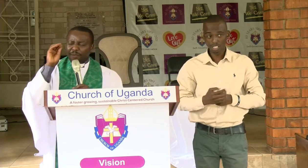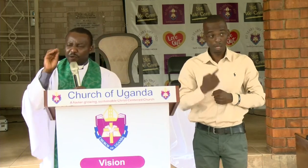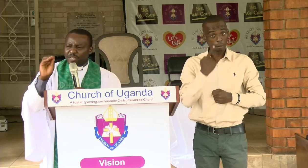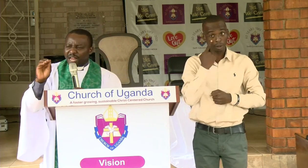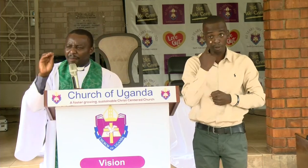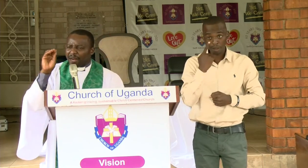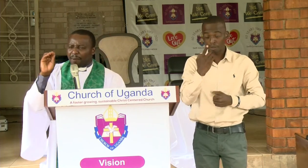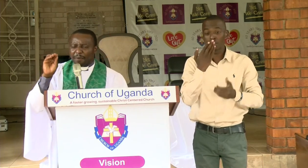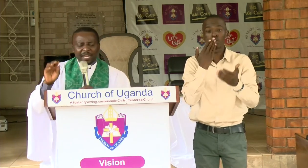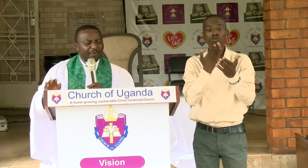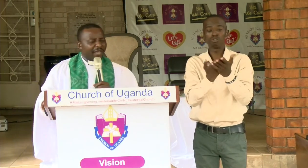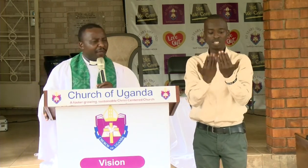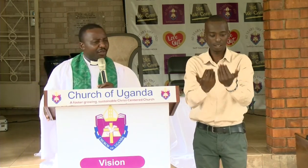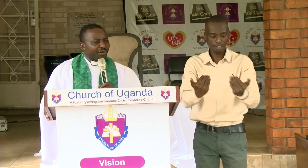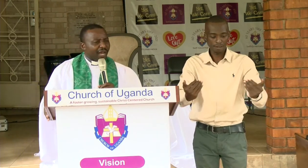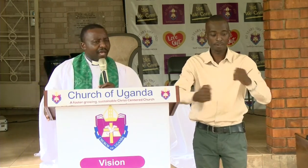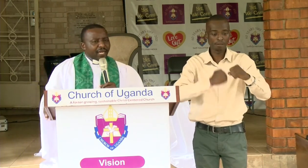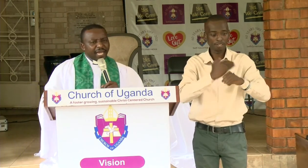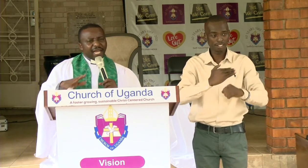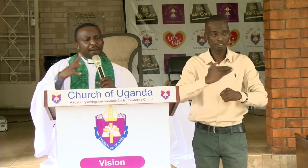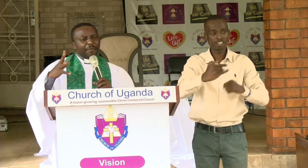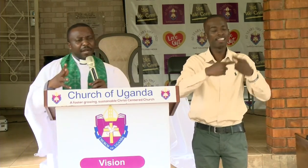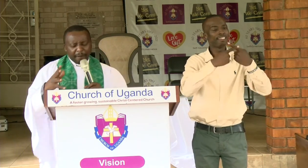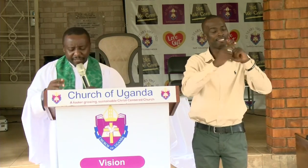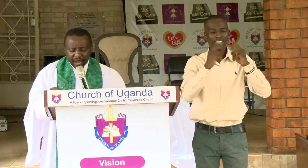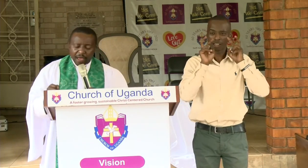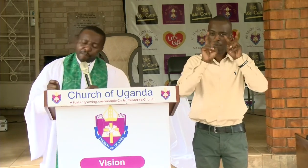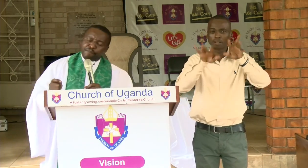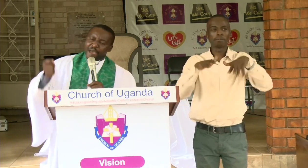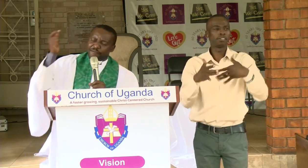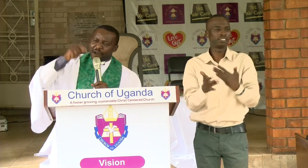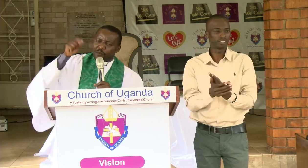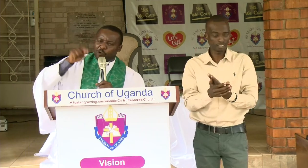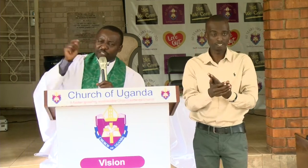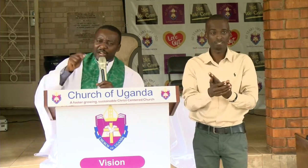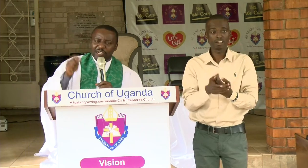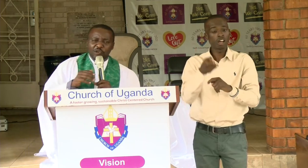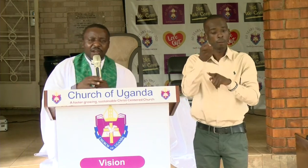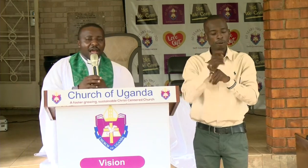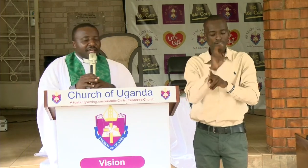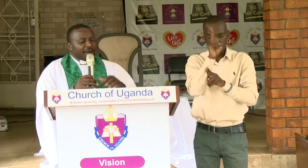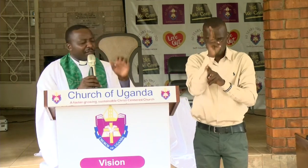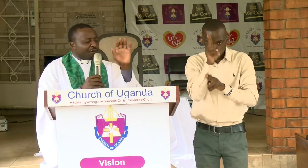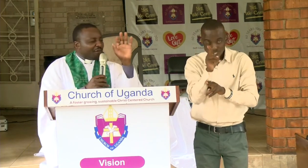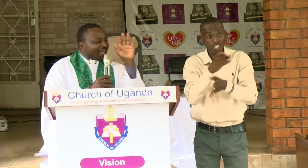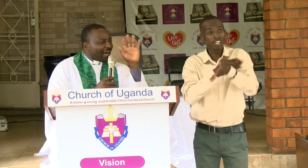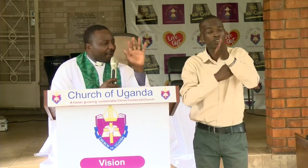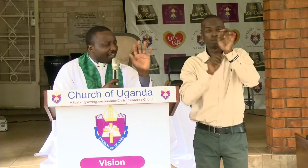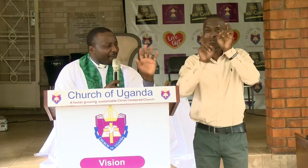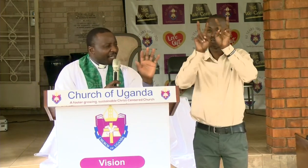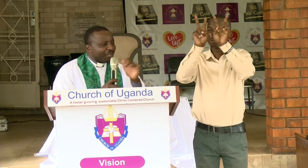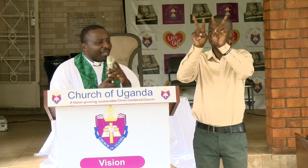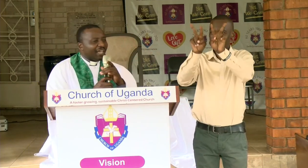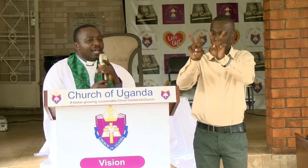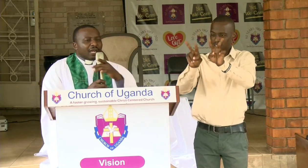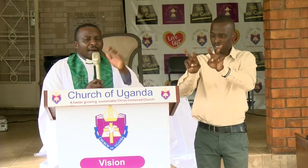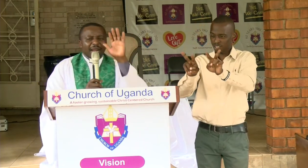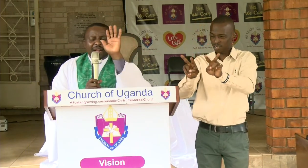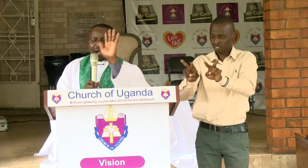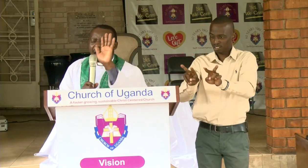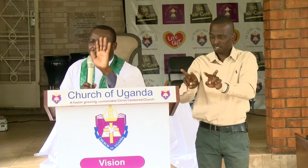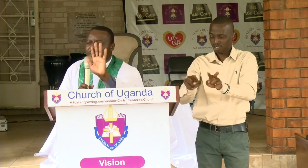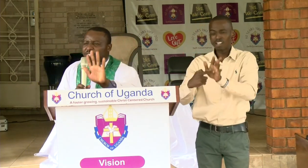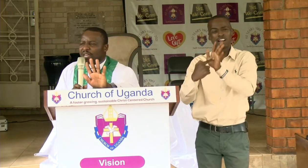balyoke balabe ebirungi n'abaana baabwe n'emirembe gyonna naye nga babiraba batya bava mu kutya Katonda yabatunuulira nga bajja mu maaso ge